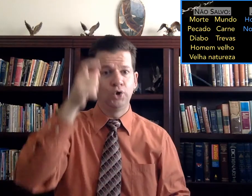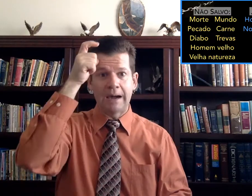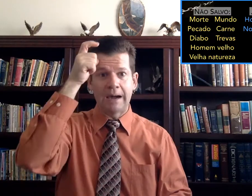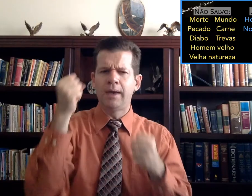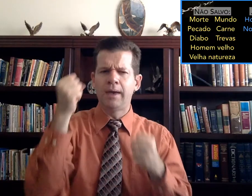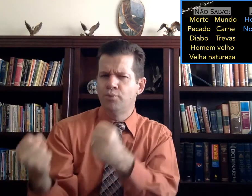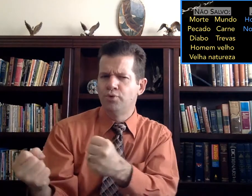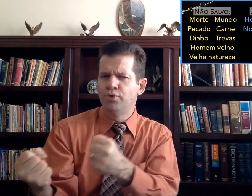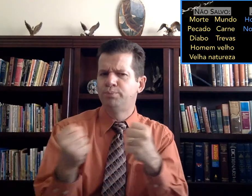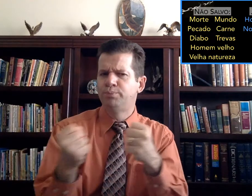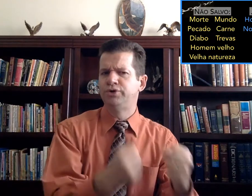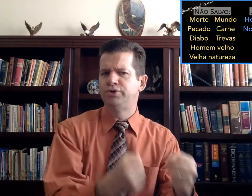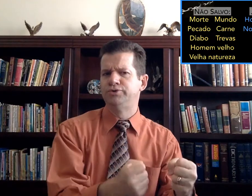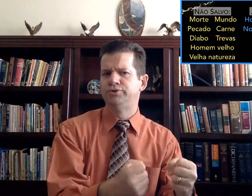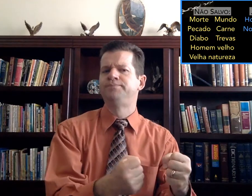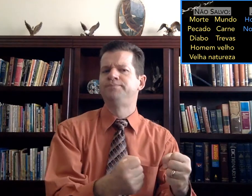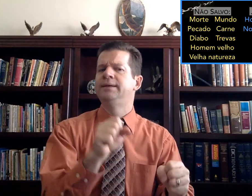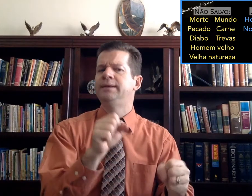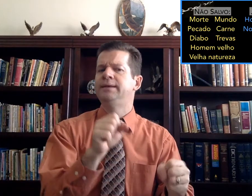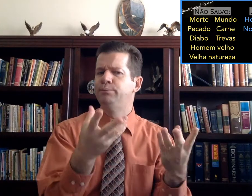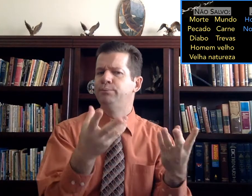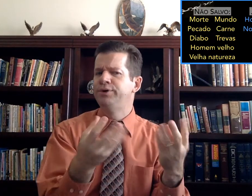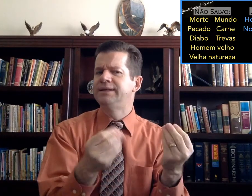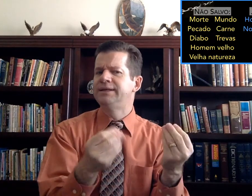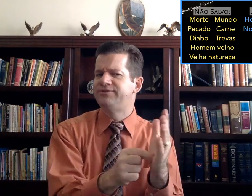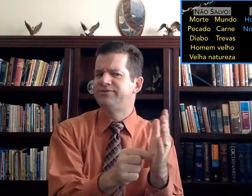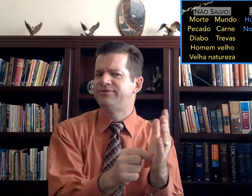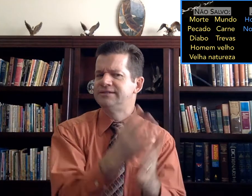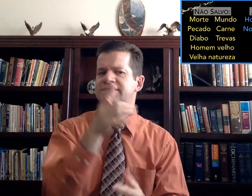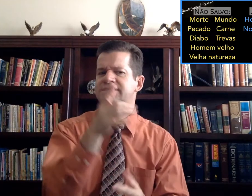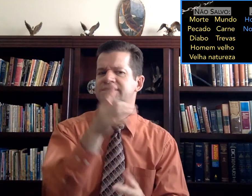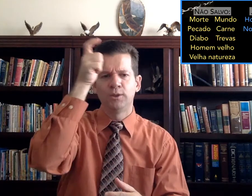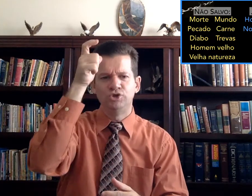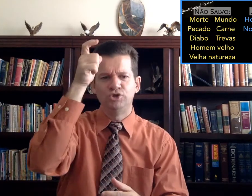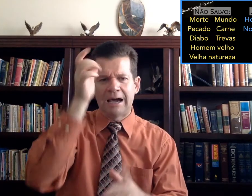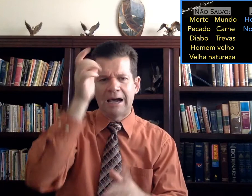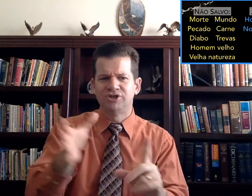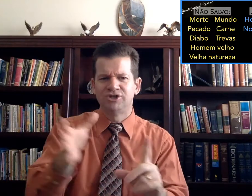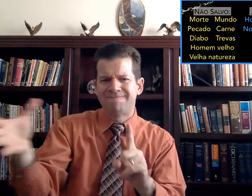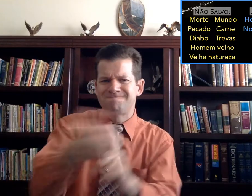diabo é muito poderoso. E muitas vezes o diabo já